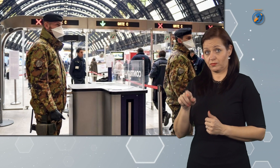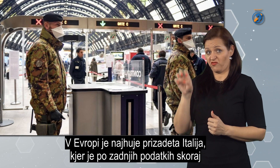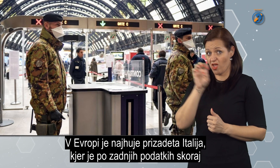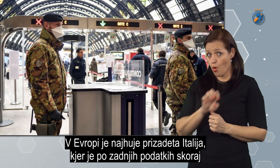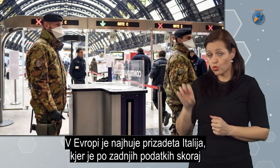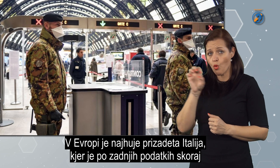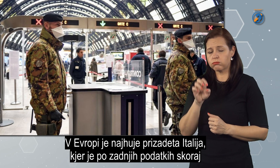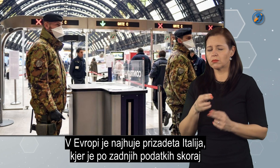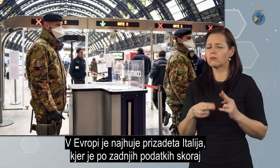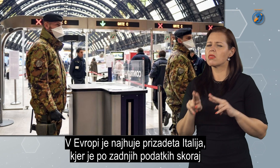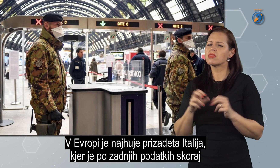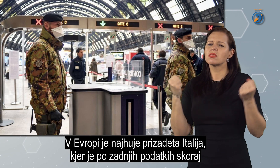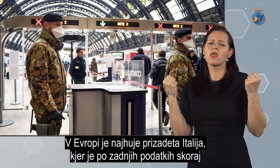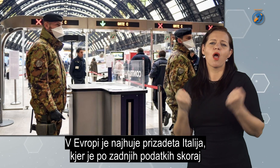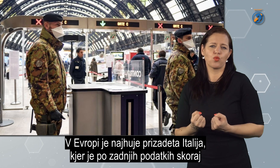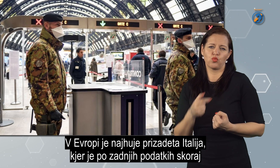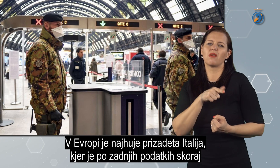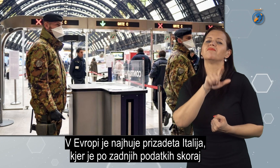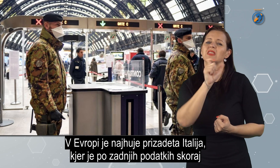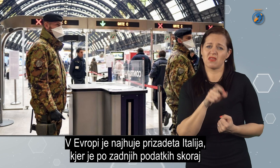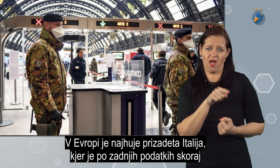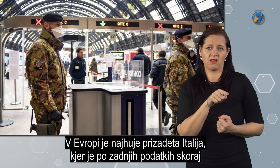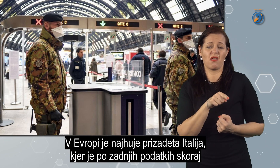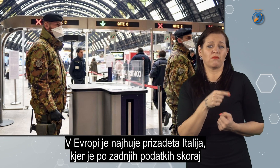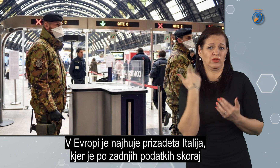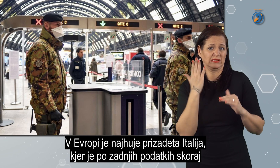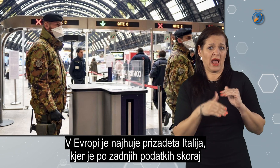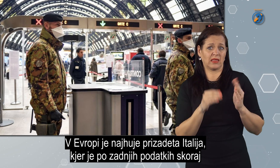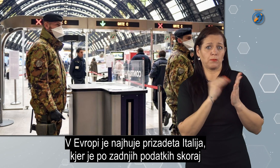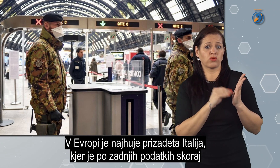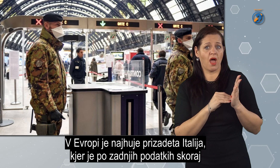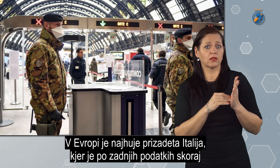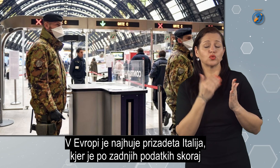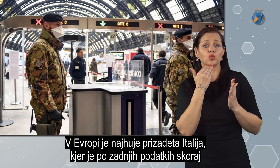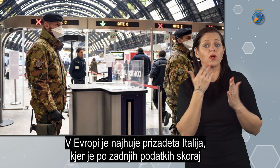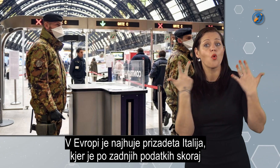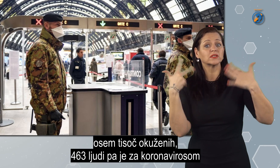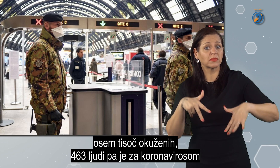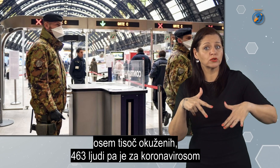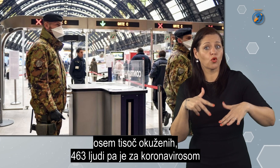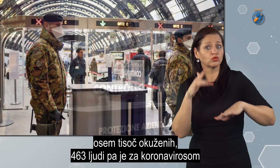V Evropi je najhuje prizadeta Italija, kjer je po zadnjih podatkih skoraj 8.000